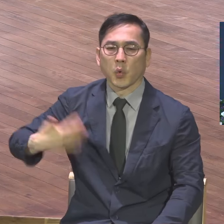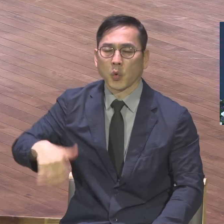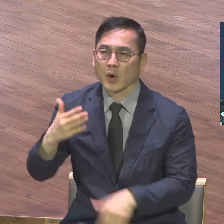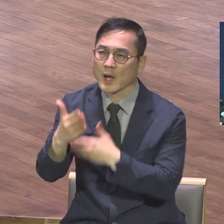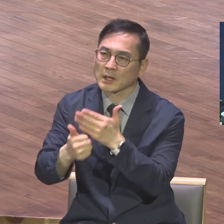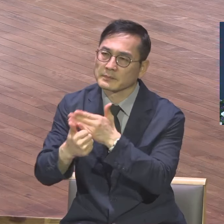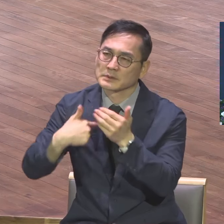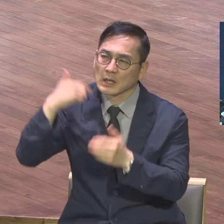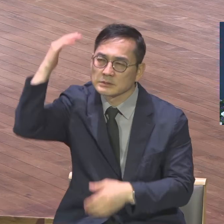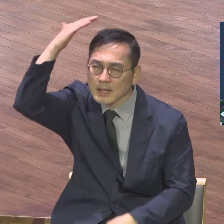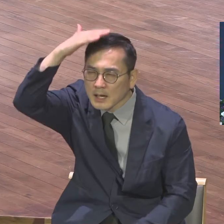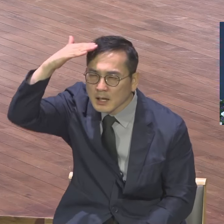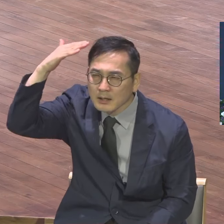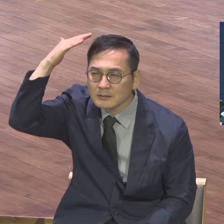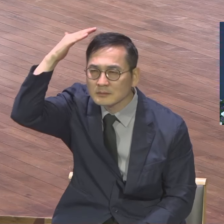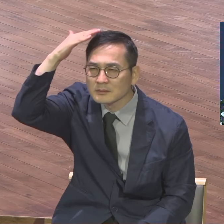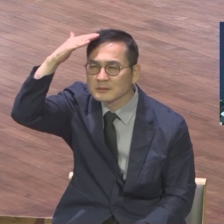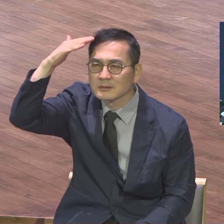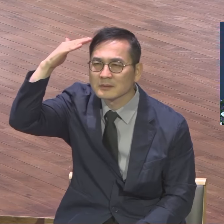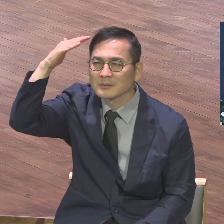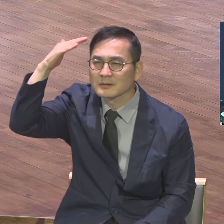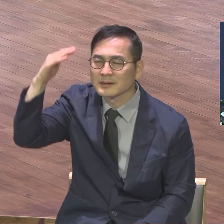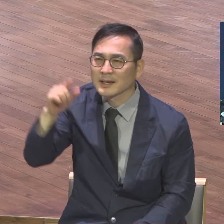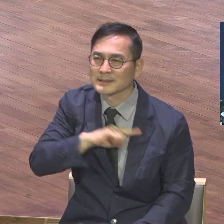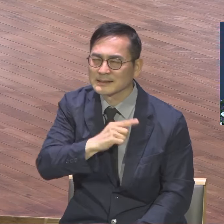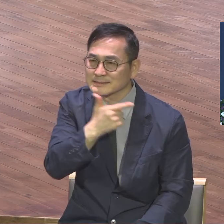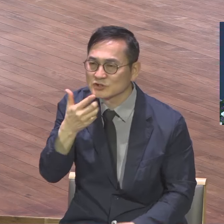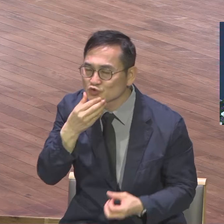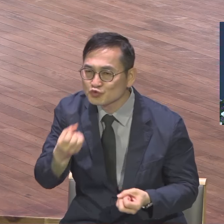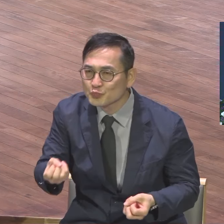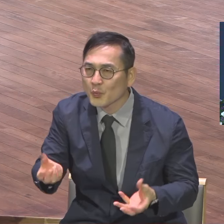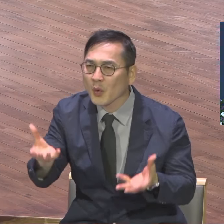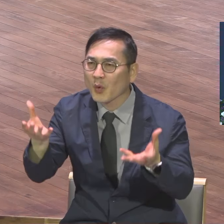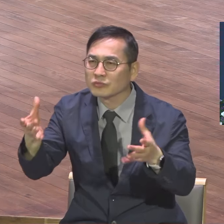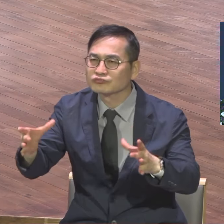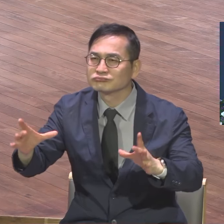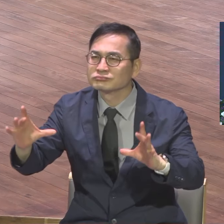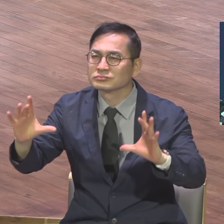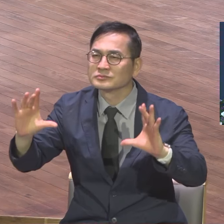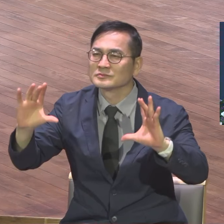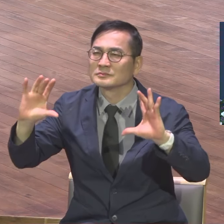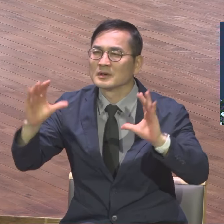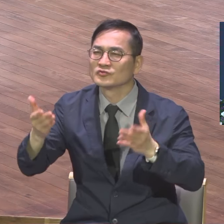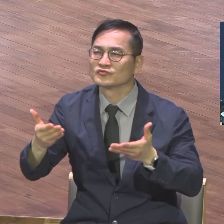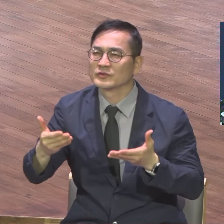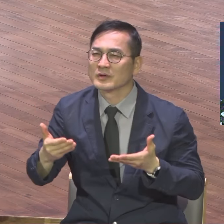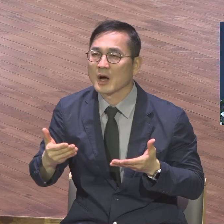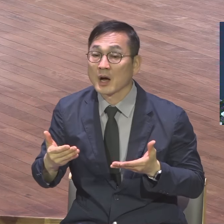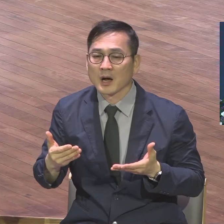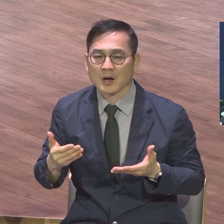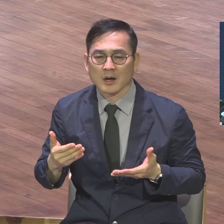하나님이 나를 사랑해서 생애 최고의 축복을 나에게 주셨구나.